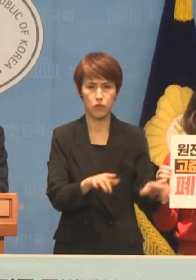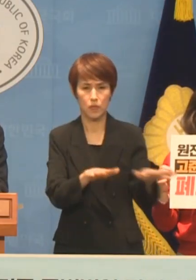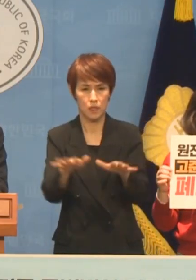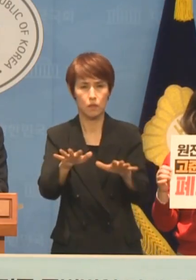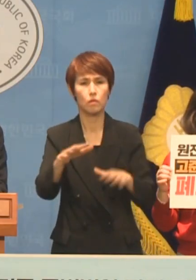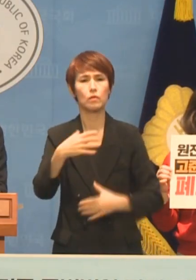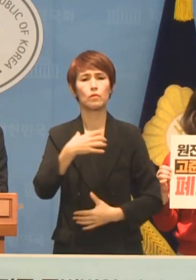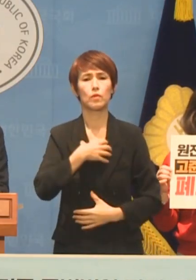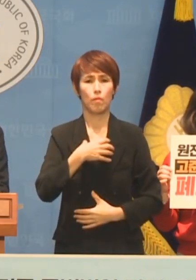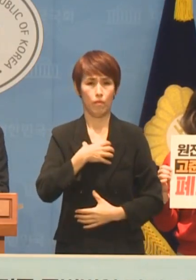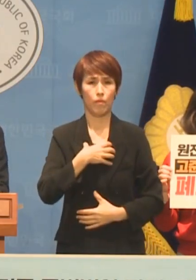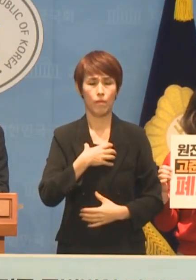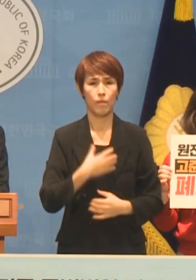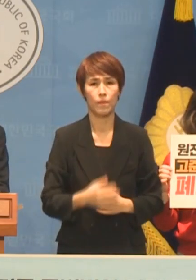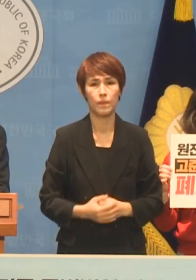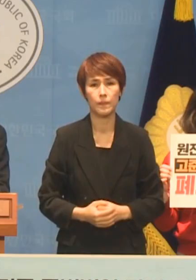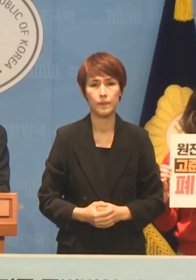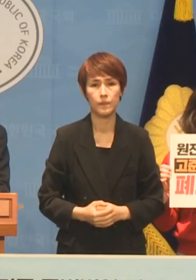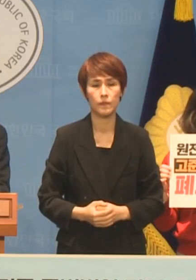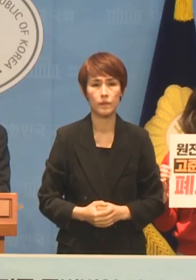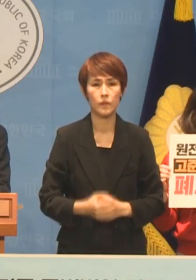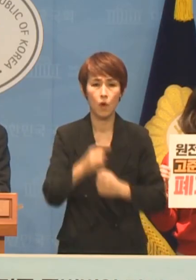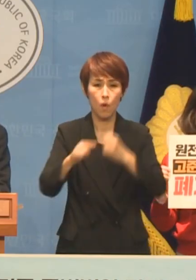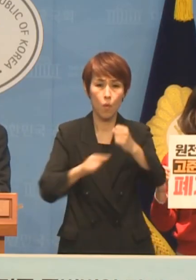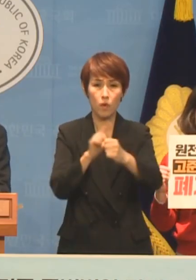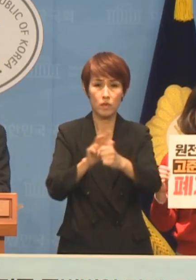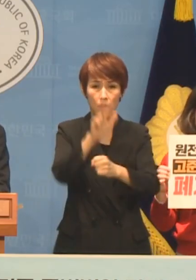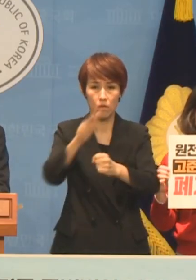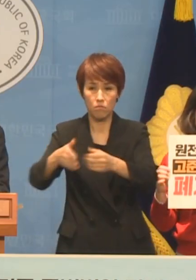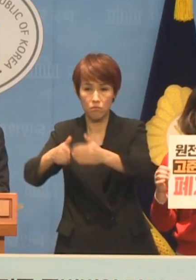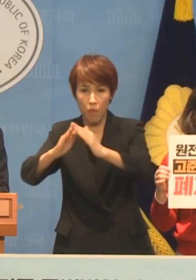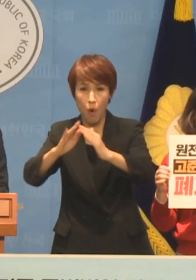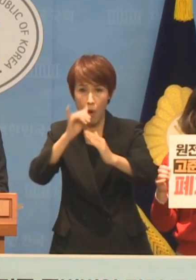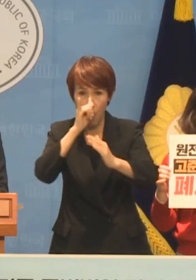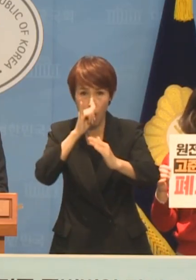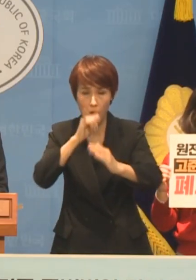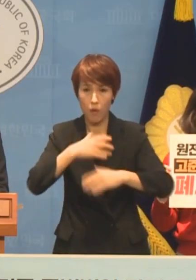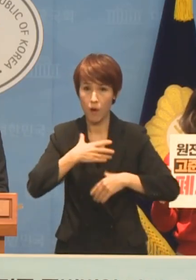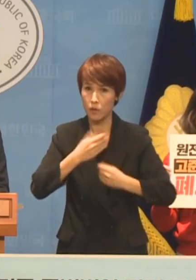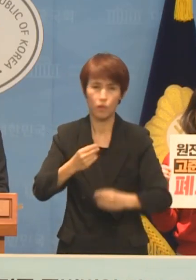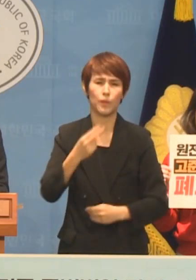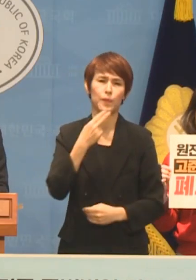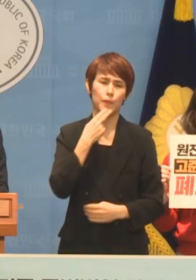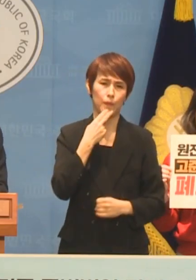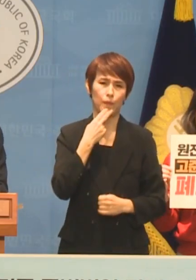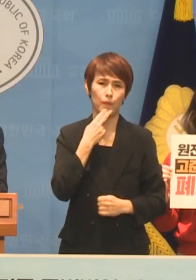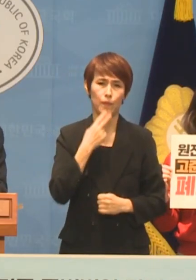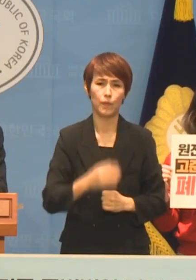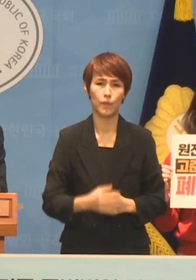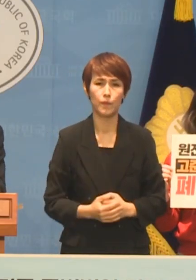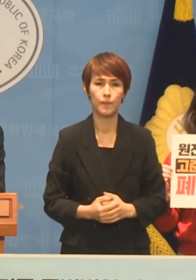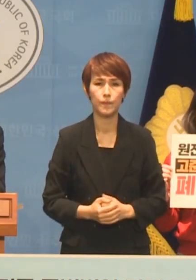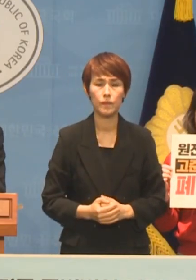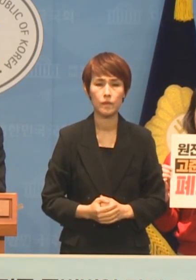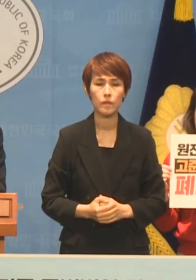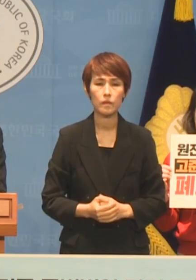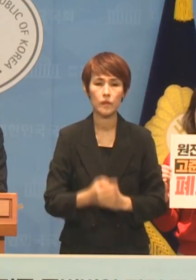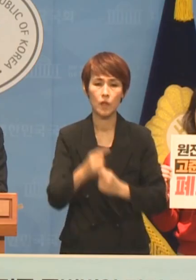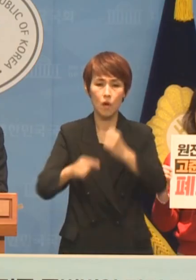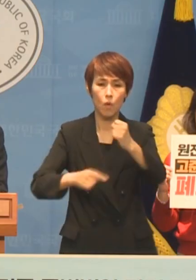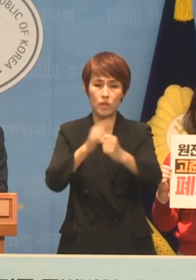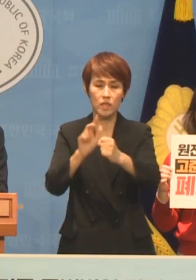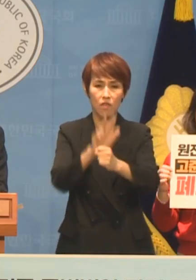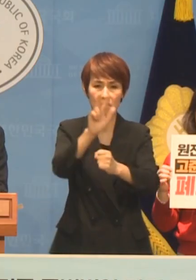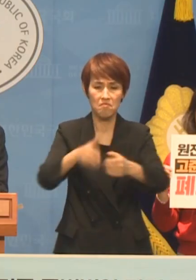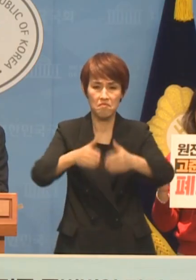지역이 되고 있습니다. 원전은 어디에 짓더라도 안전을 보장할 수가 없습니다. 원전을 짓겠다는 이유